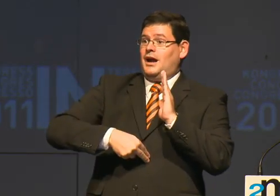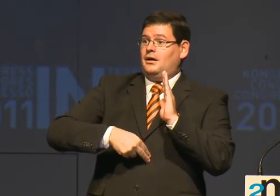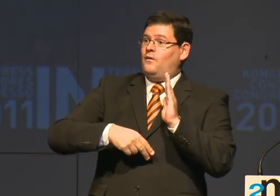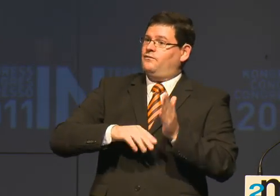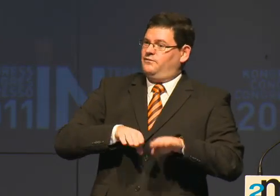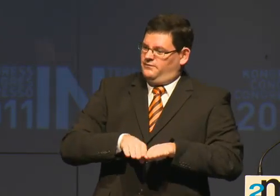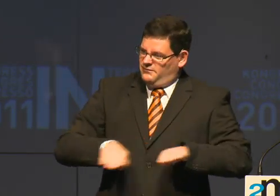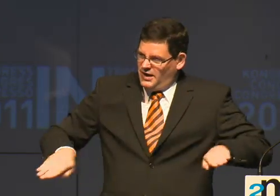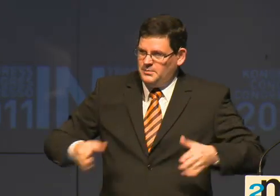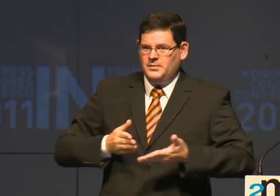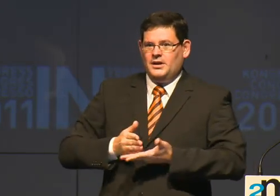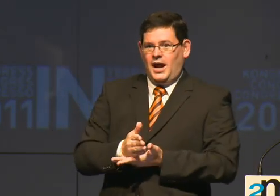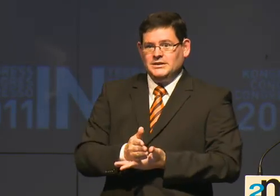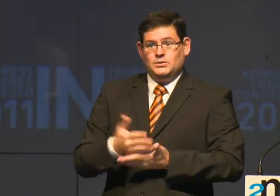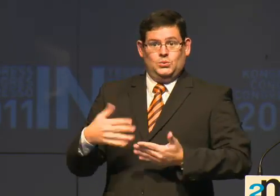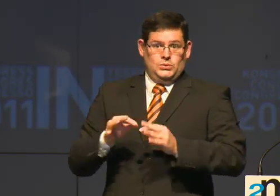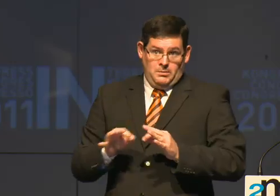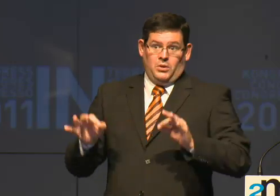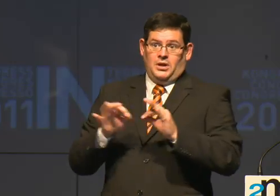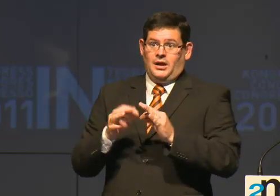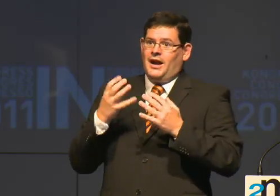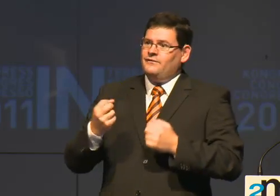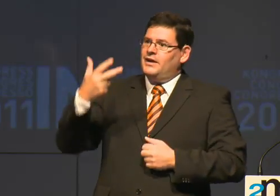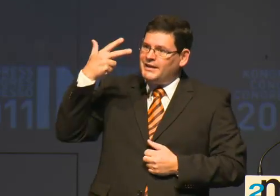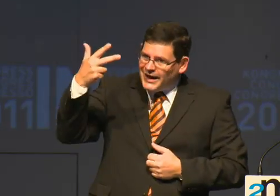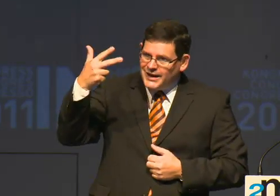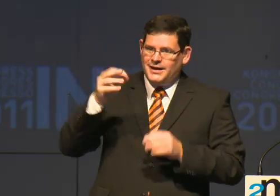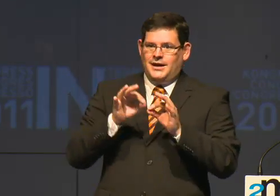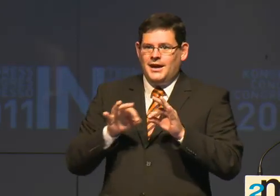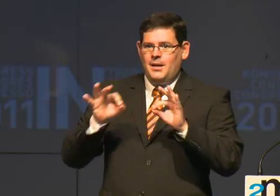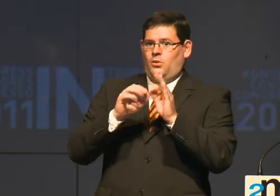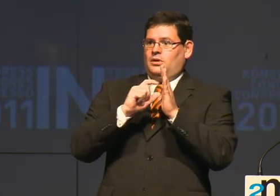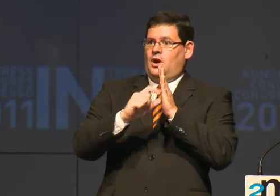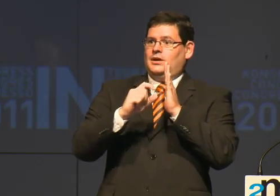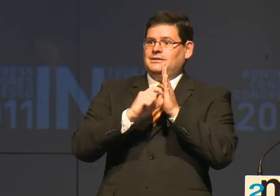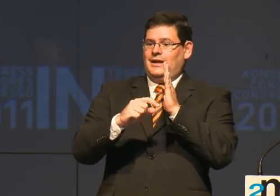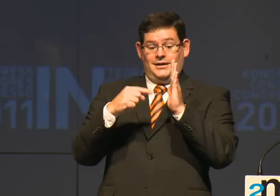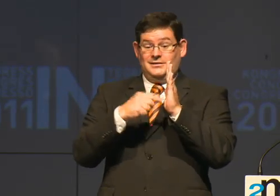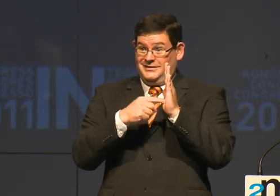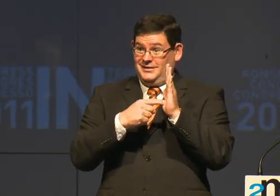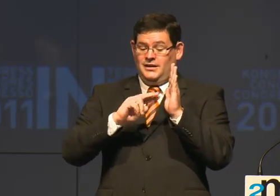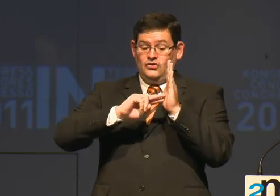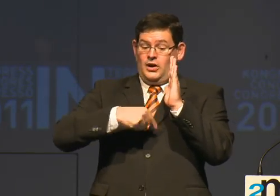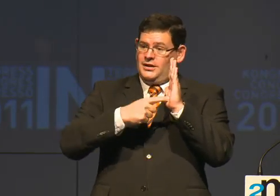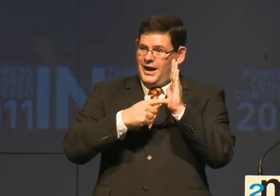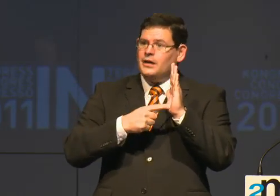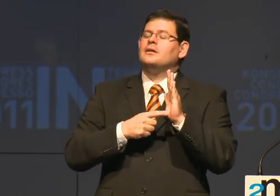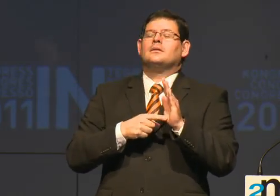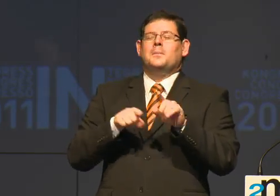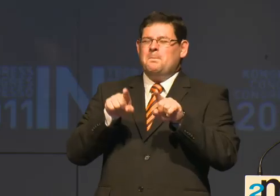existe vraiment une charte des droits fondamentaux et que ces droits soient vraiment présents. Il y a 3 choses importantes, 3 articles